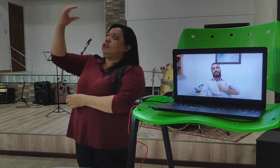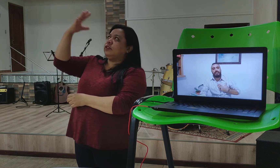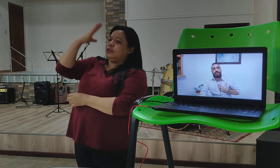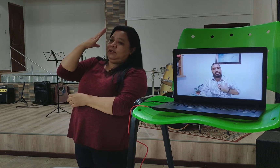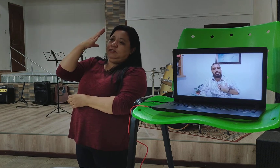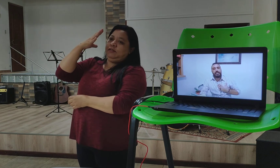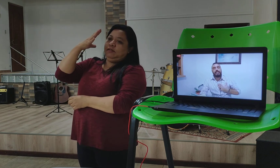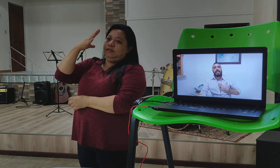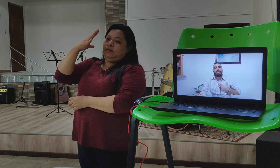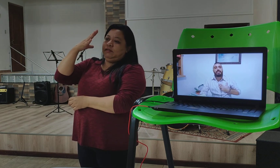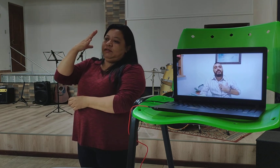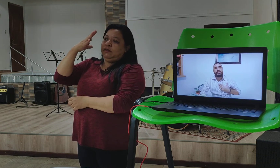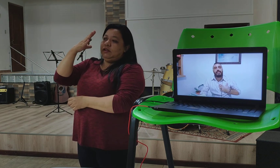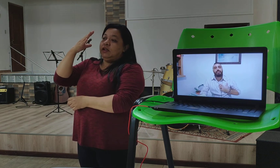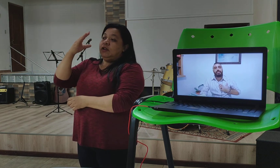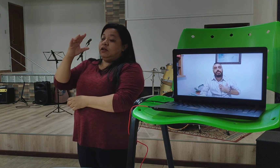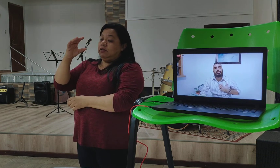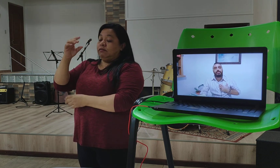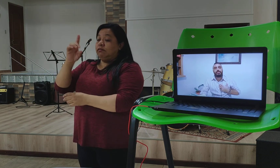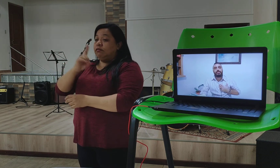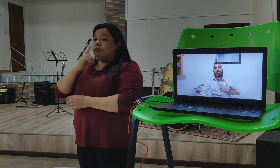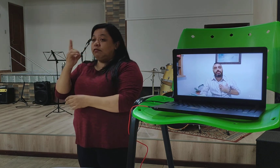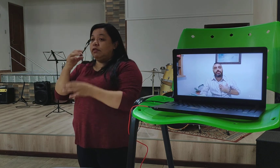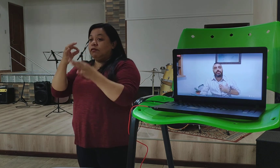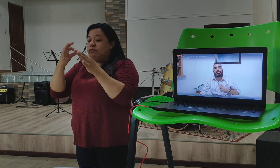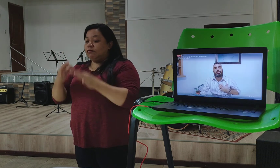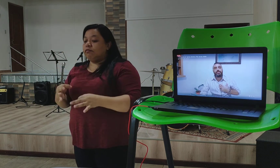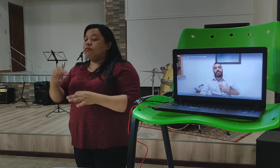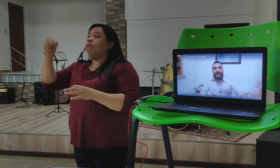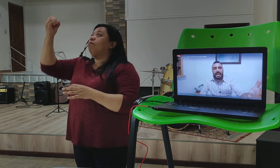sei que Davi estava certo disso,